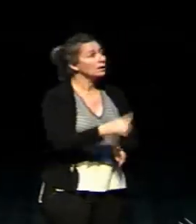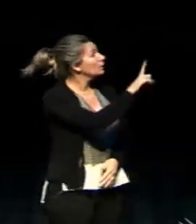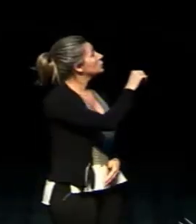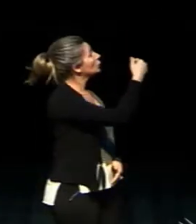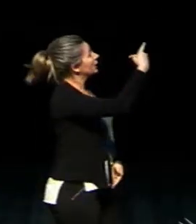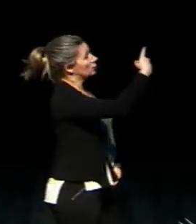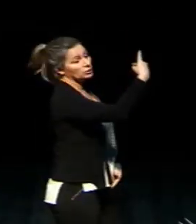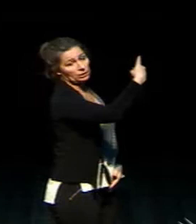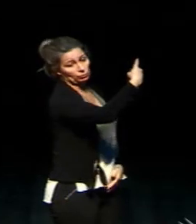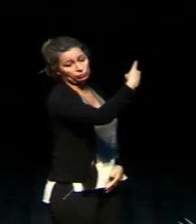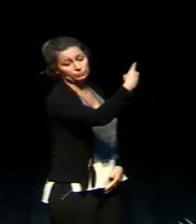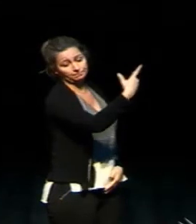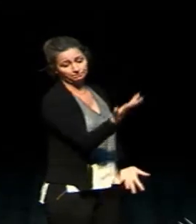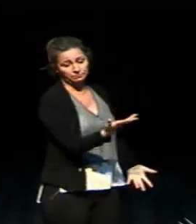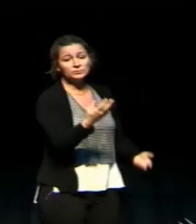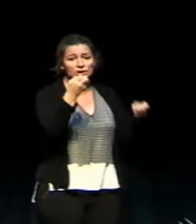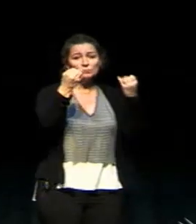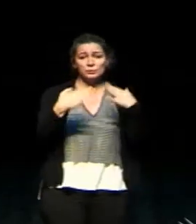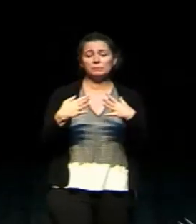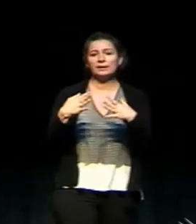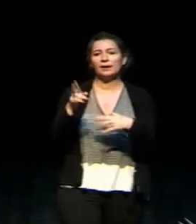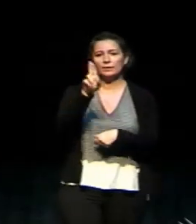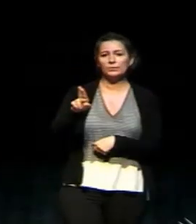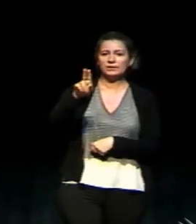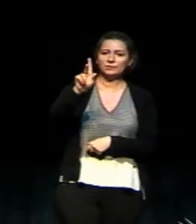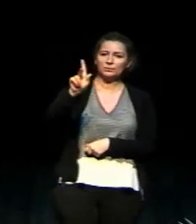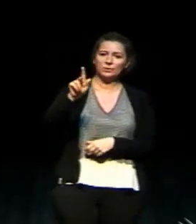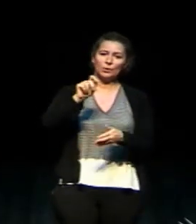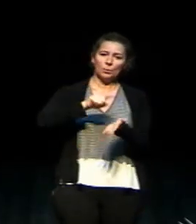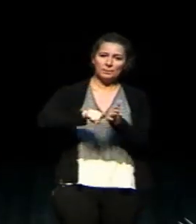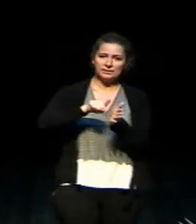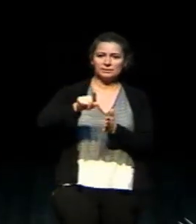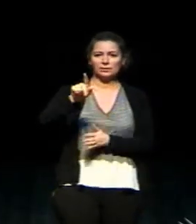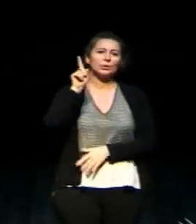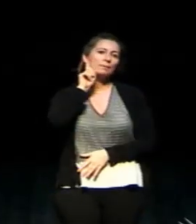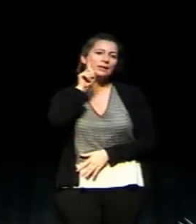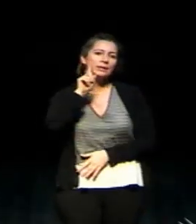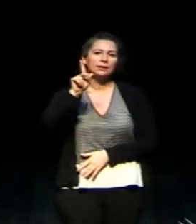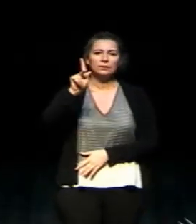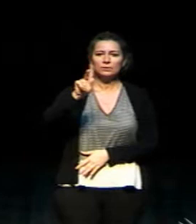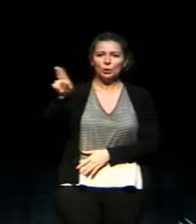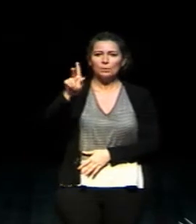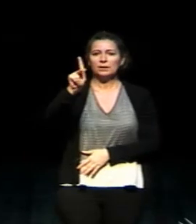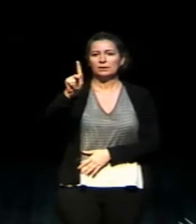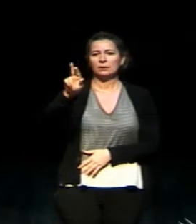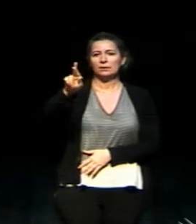Esses três elementos fazem parte do processo da aprendizagem da segunda língua ou da língua como língua